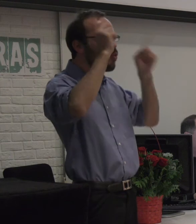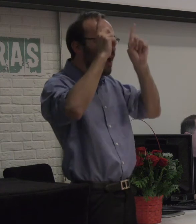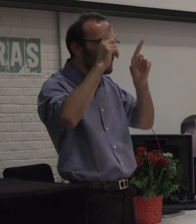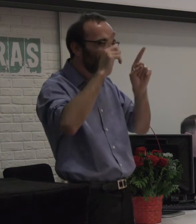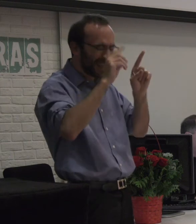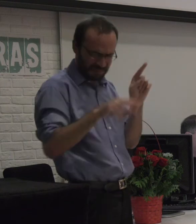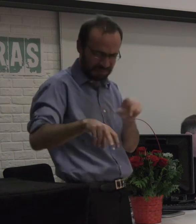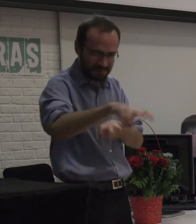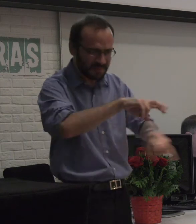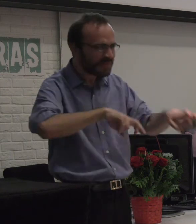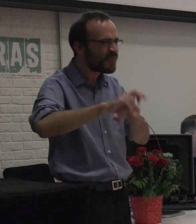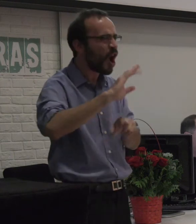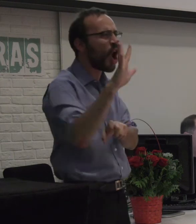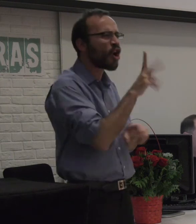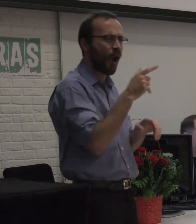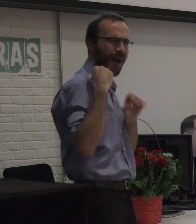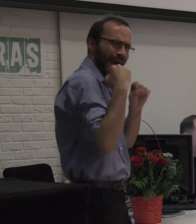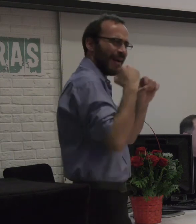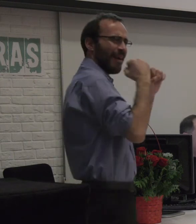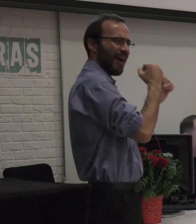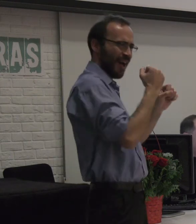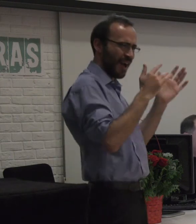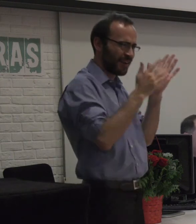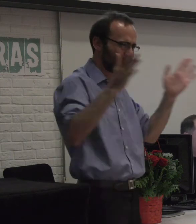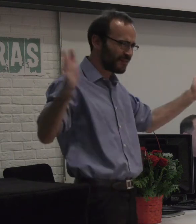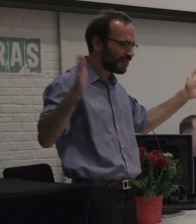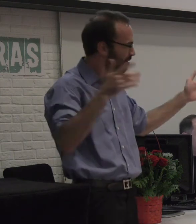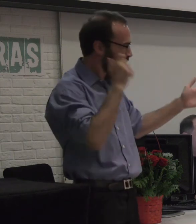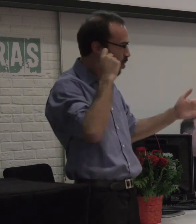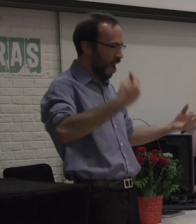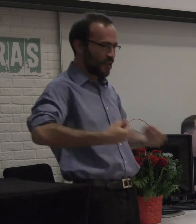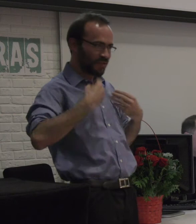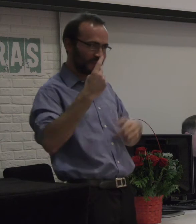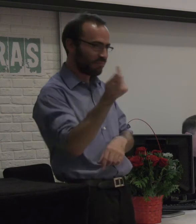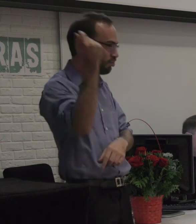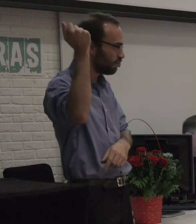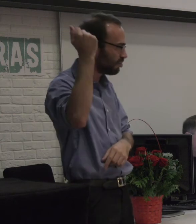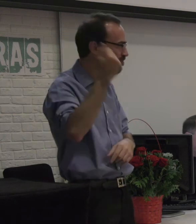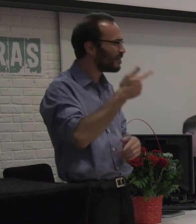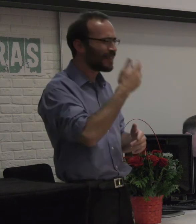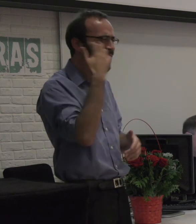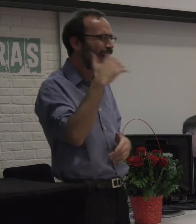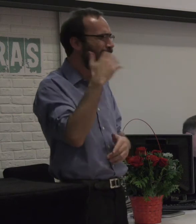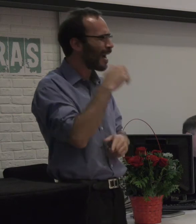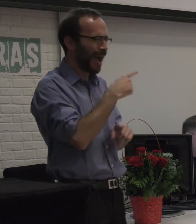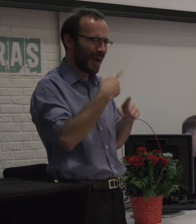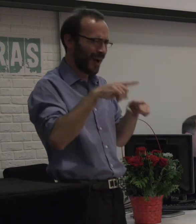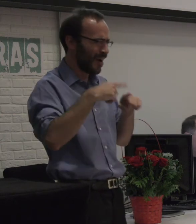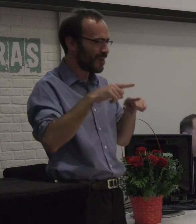Jesús, y la mujer se llega a tal susto que sale pitando de allí. Bueno, luego hay toda una serie de peripecias también con estos duendes,